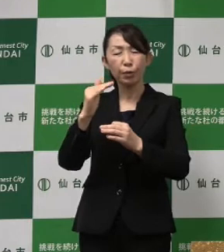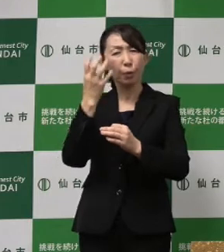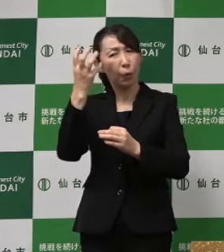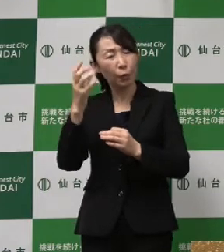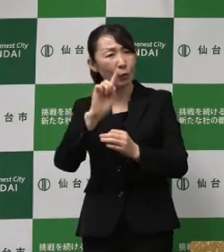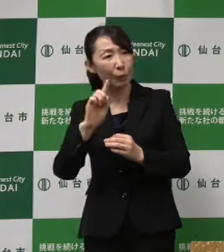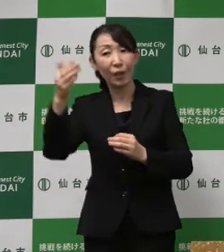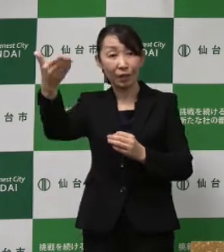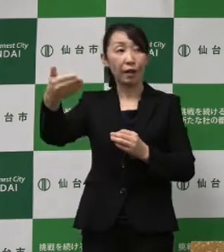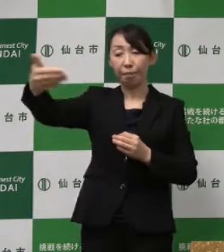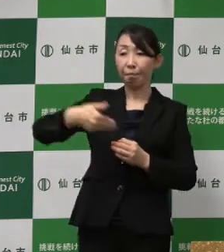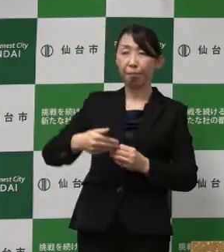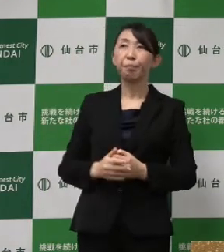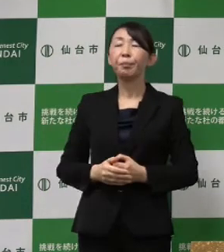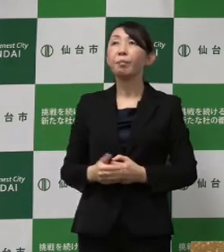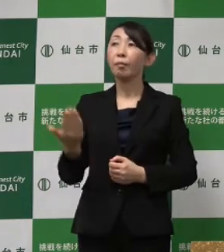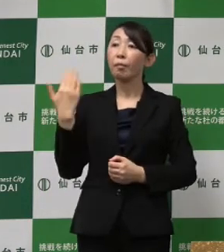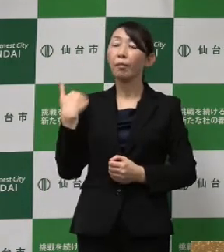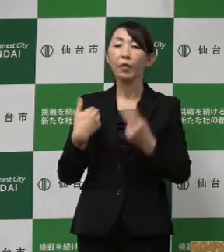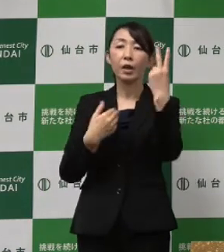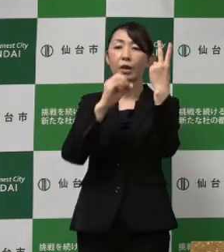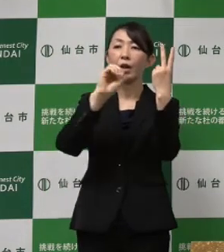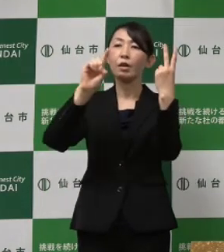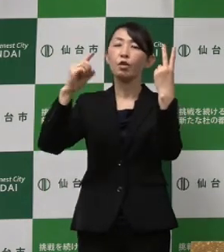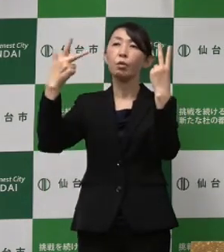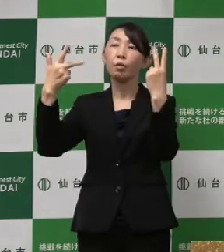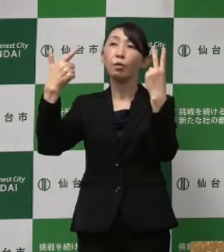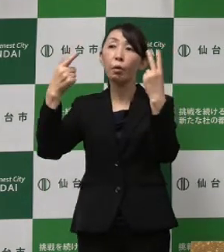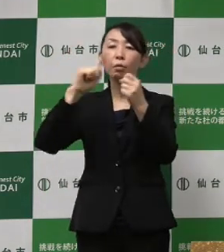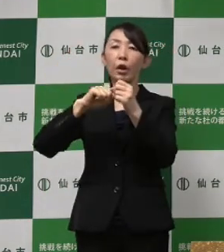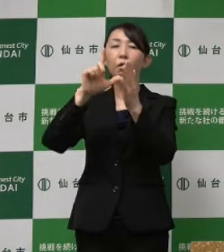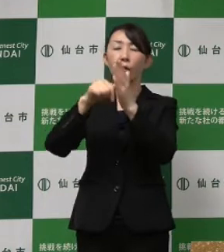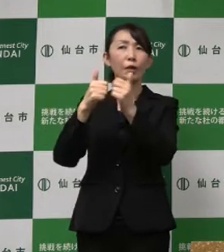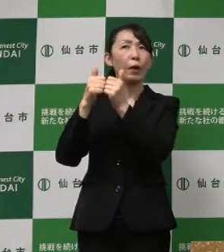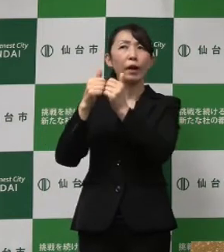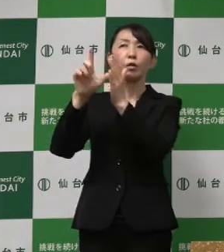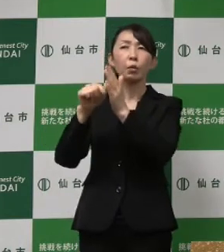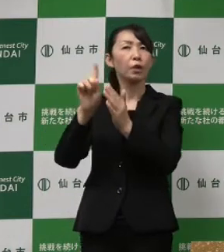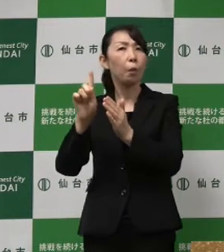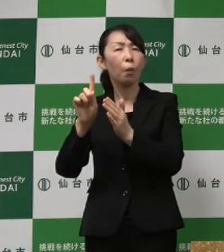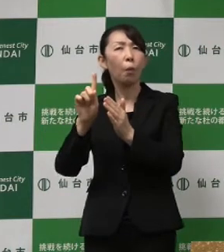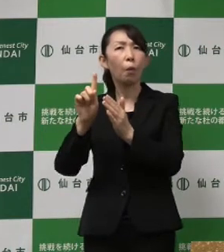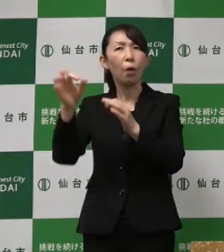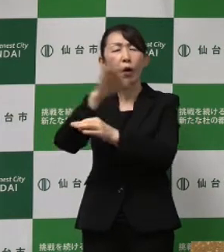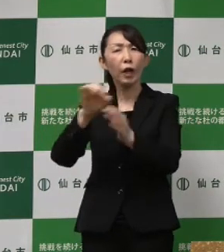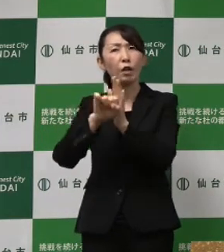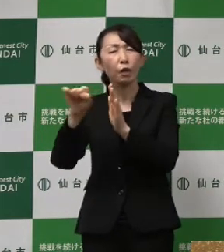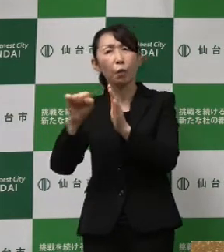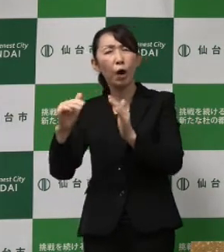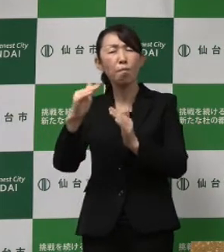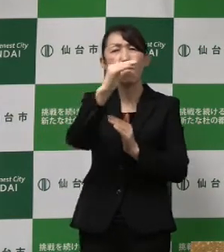は2016年の会合もございますので、その時にはどうだったかということだろうと思いますけど、ちょっ